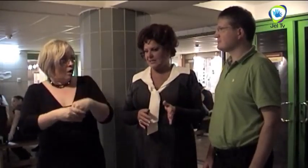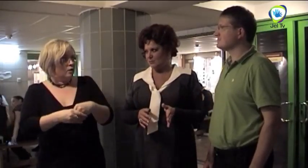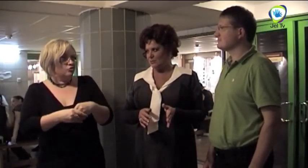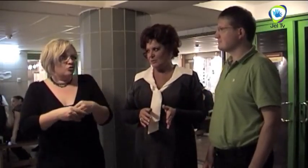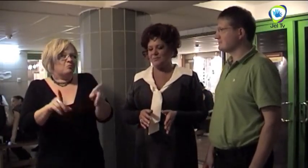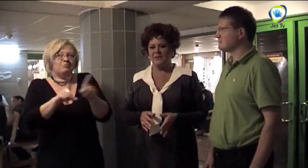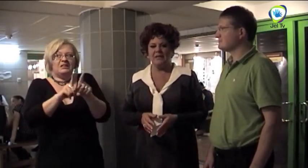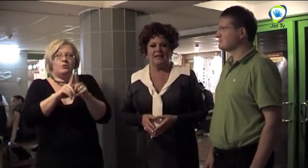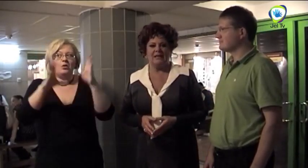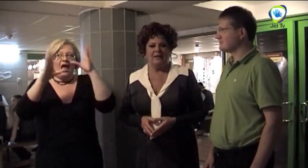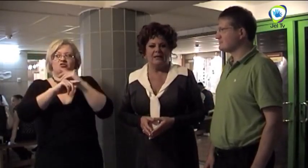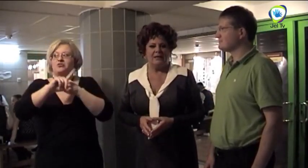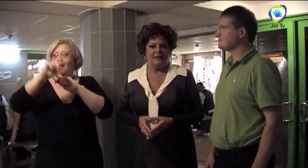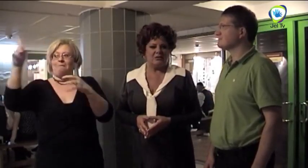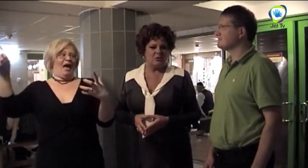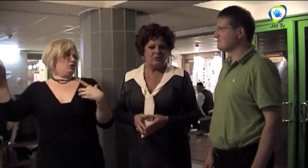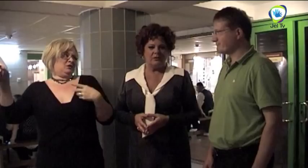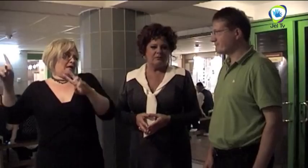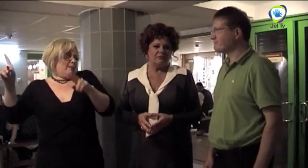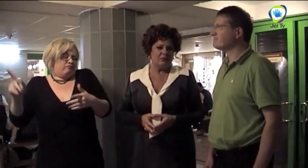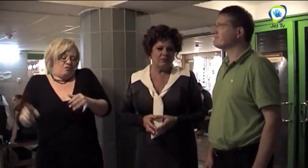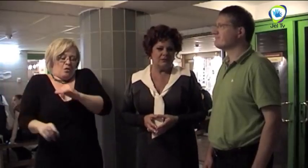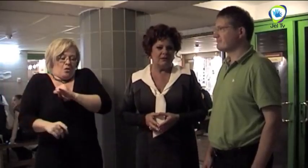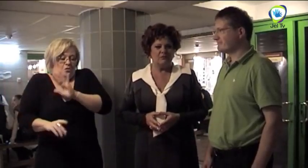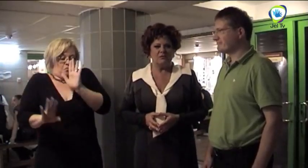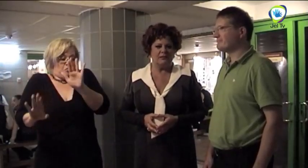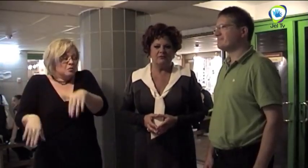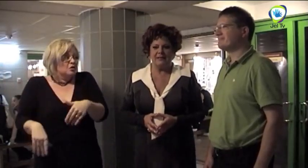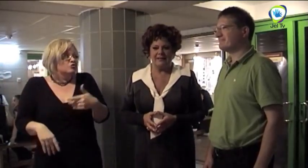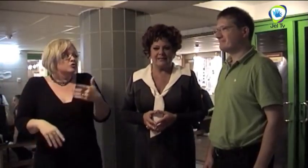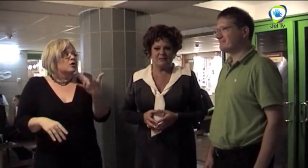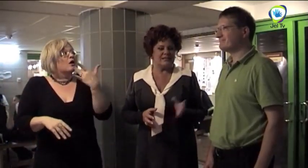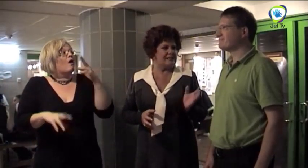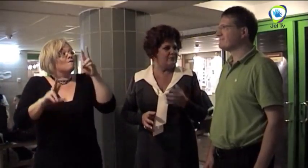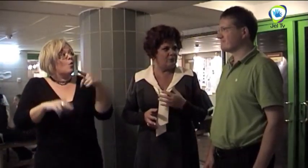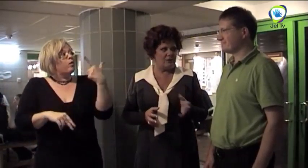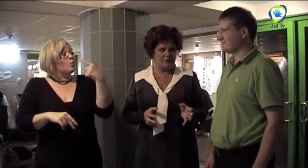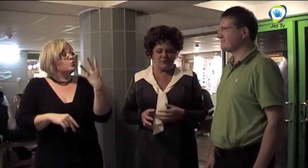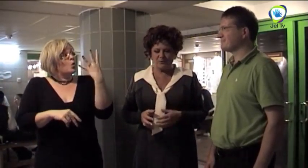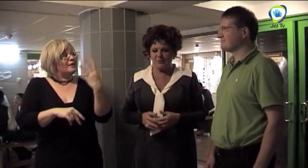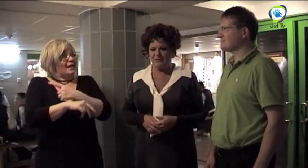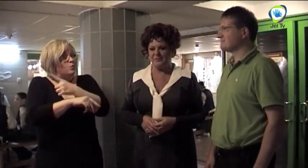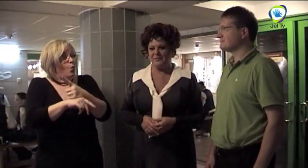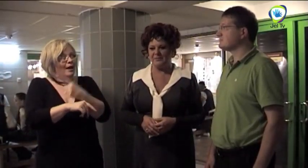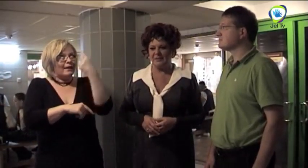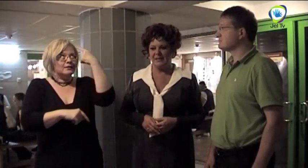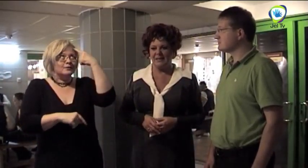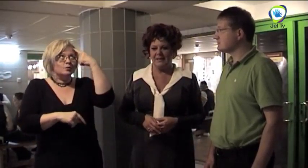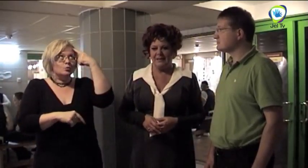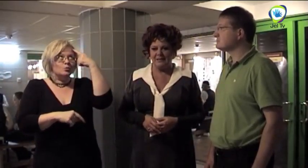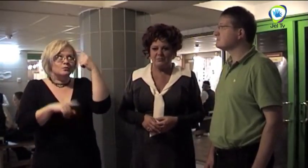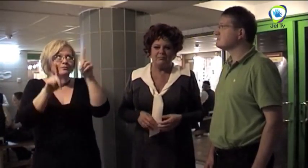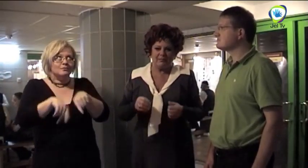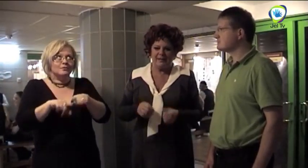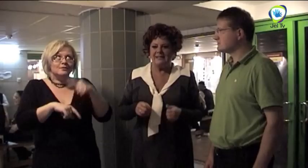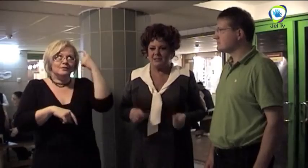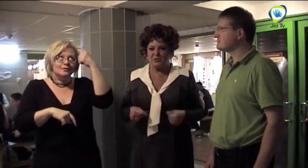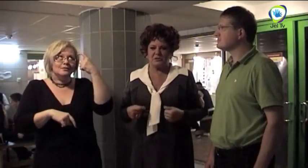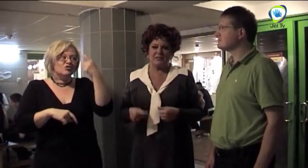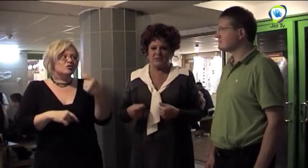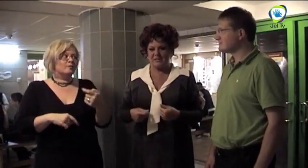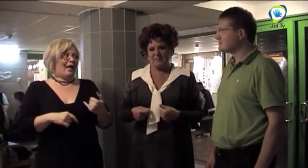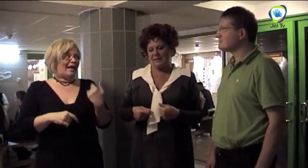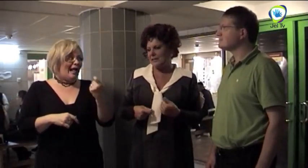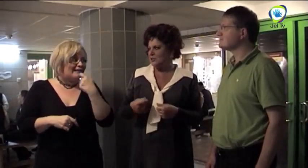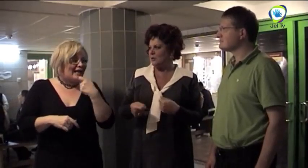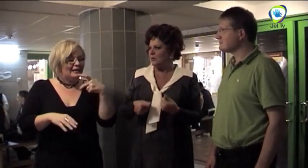mást játszunk. És akkor gyakorlatilag 24 órán keresztül ezzel foglalkozunk. és reggelizés